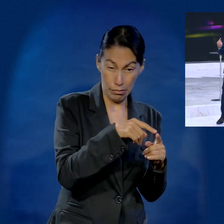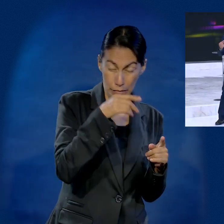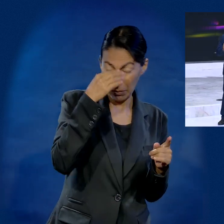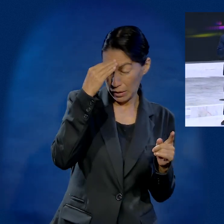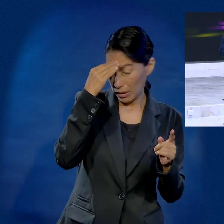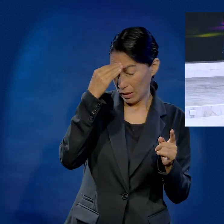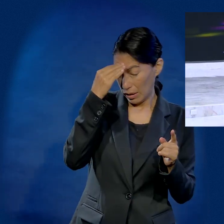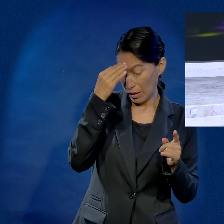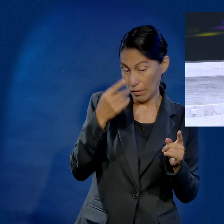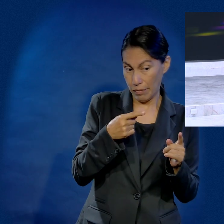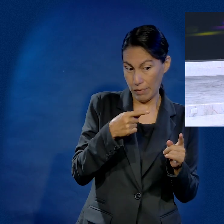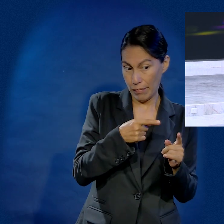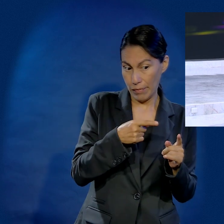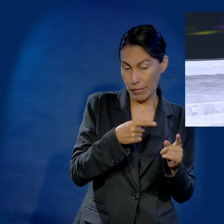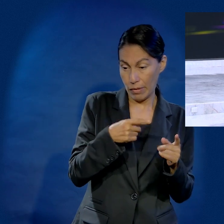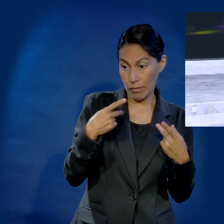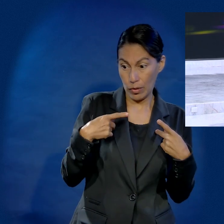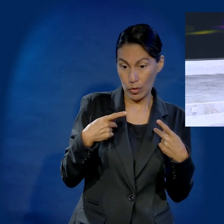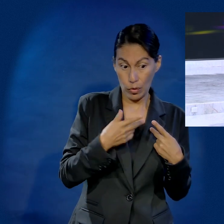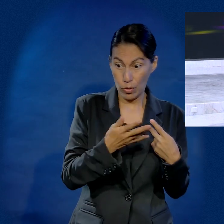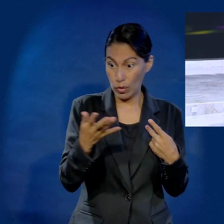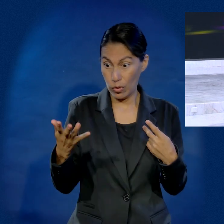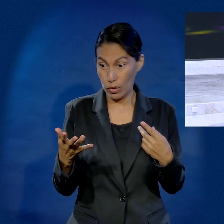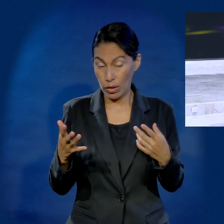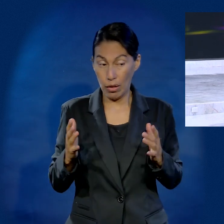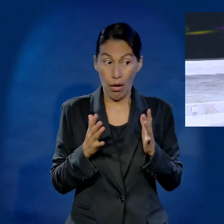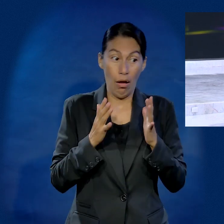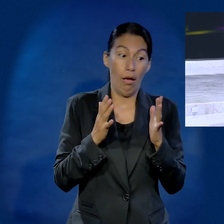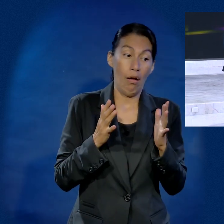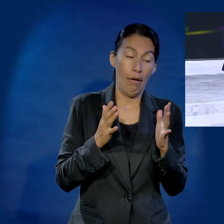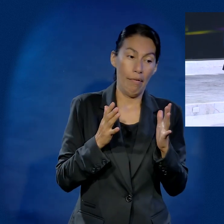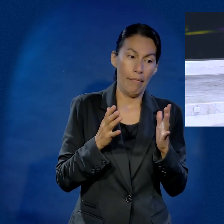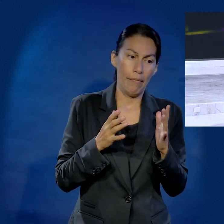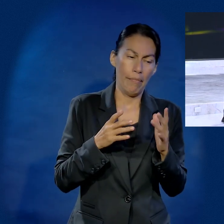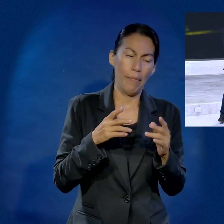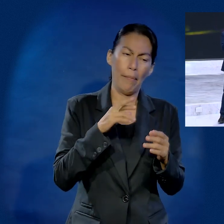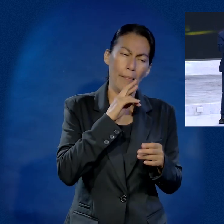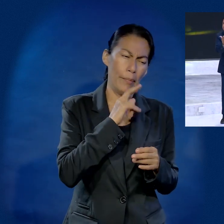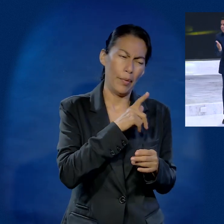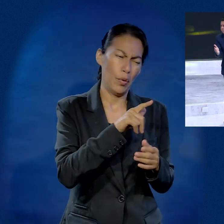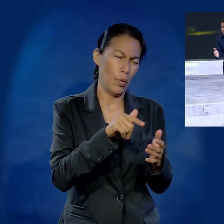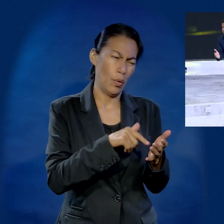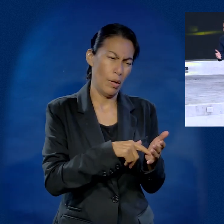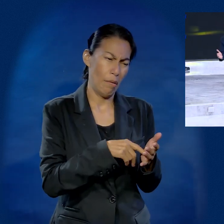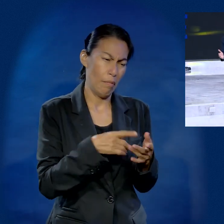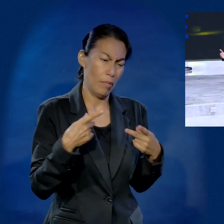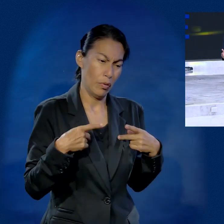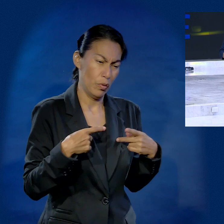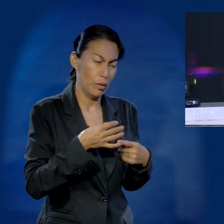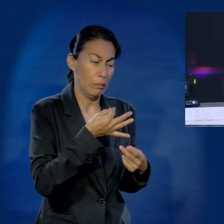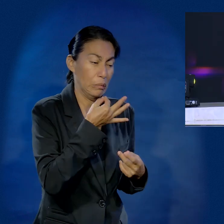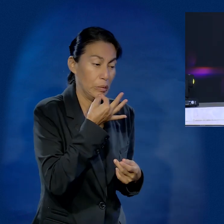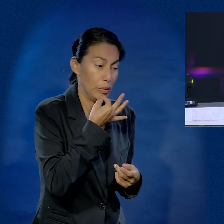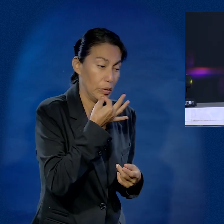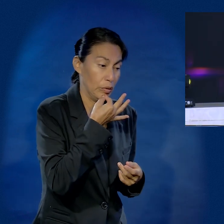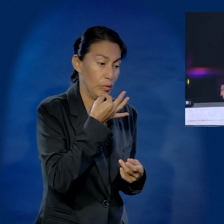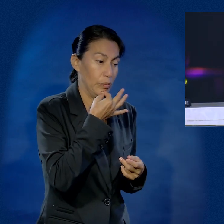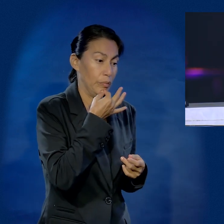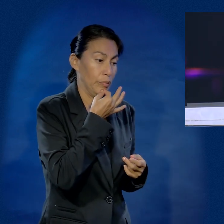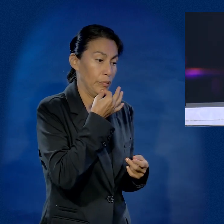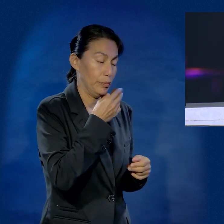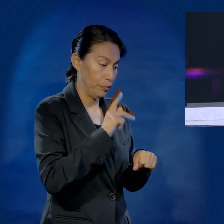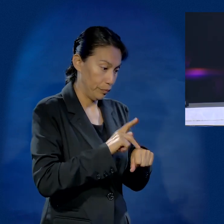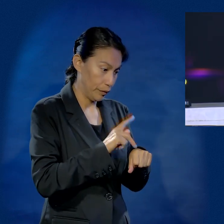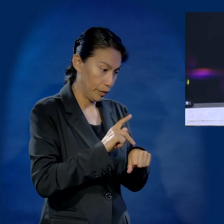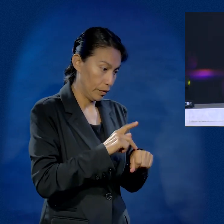Balac estaba, se me hace que se está impresionando con la gente. Lo voy a llevar a un lugar donde no vea tanta gente. Vuelven a poner